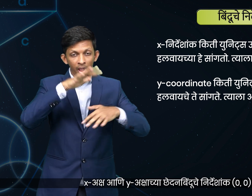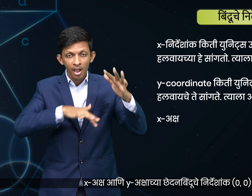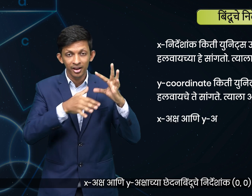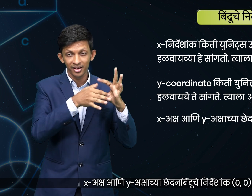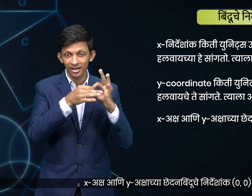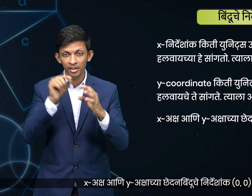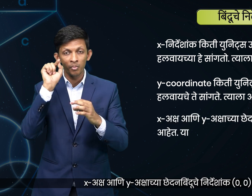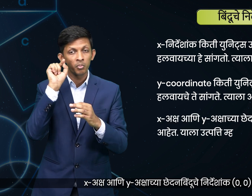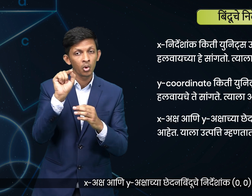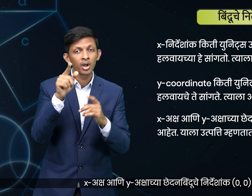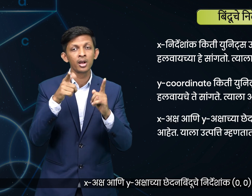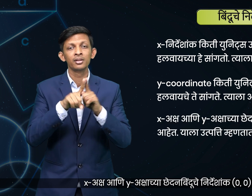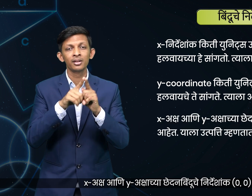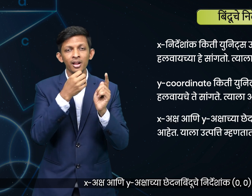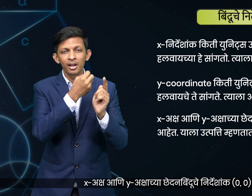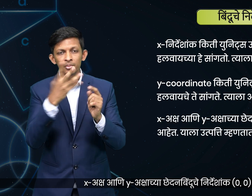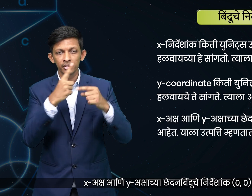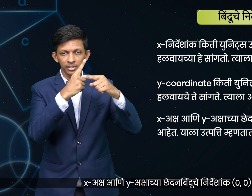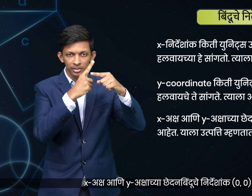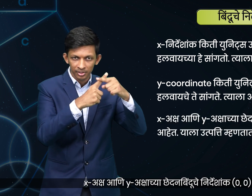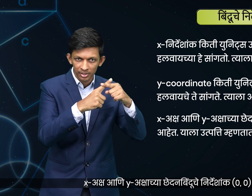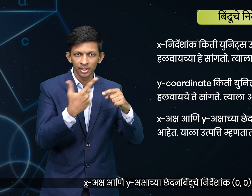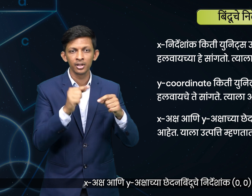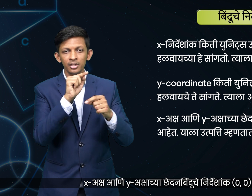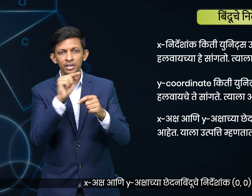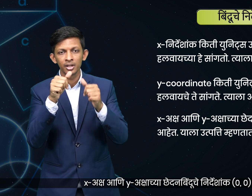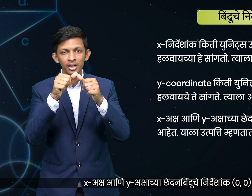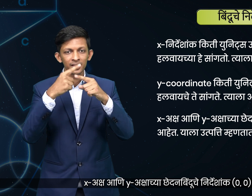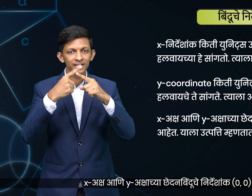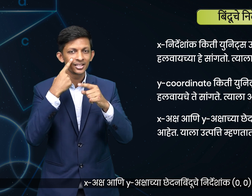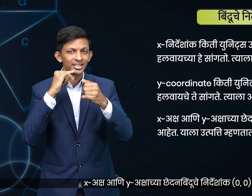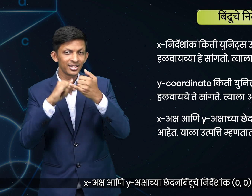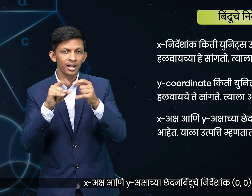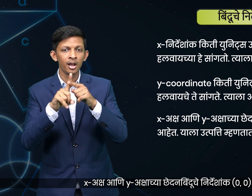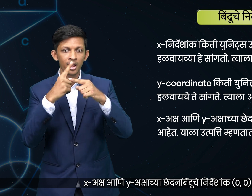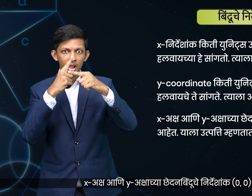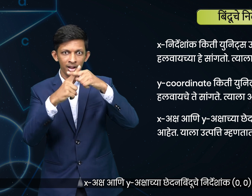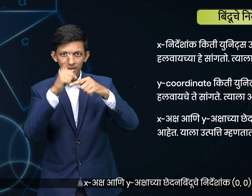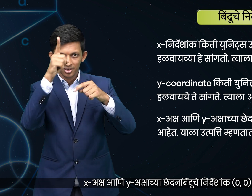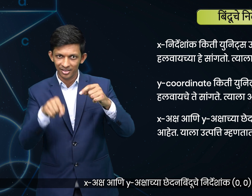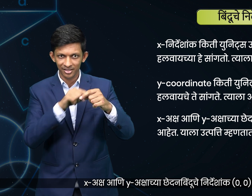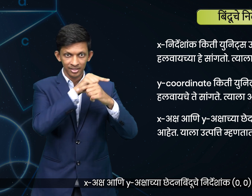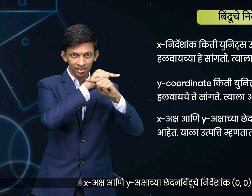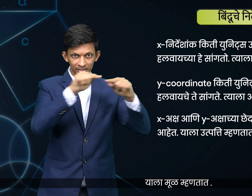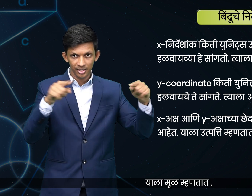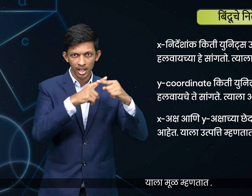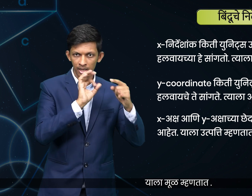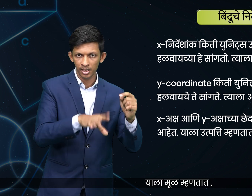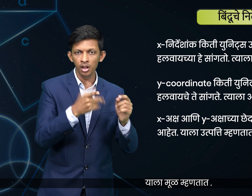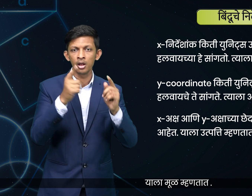एक्स अक्ष आणि वाय अक्षाच्या छेदनबिंदूचे निर्देशांक 0, 0 आहेत. याला मूळ